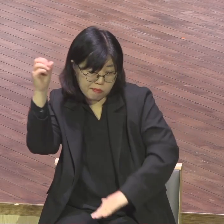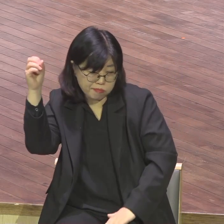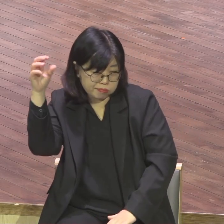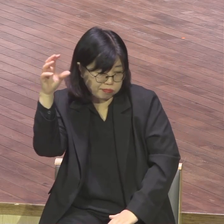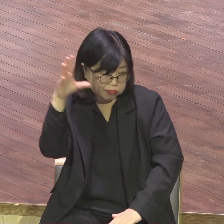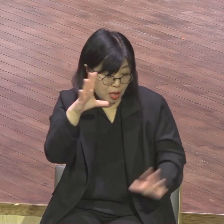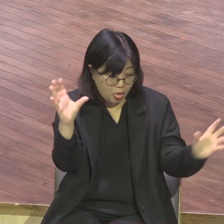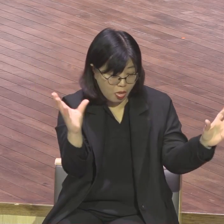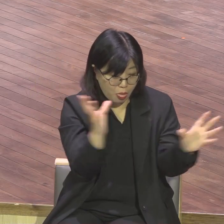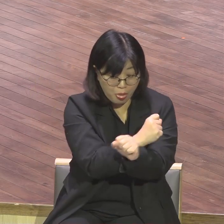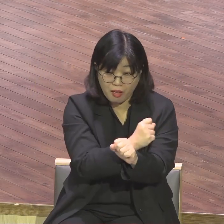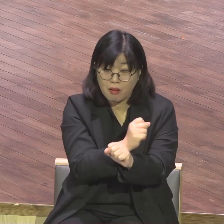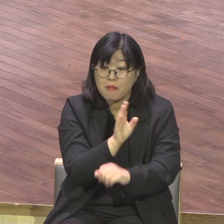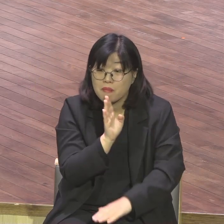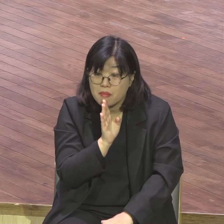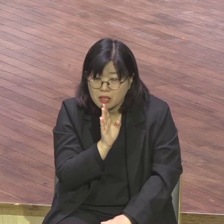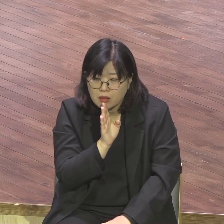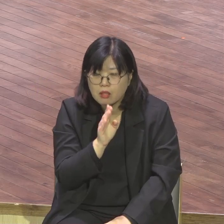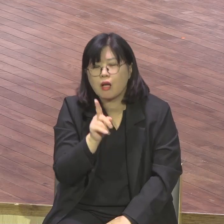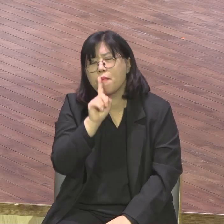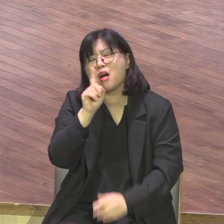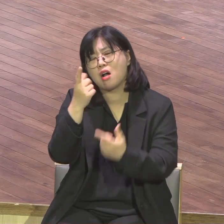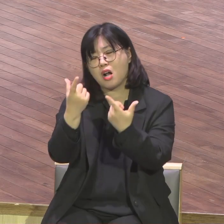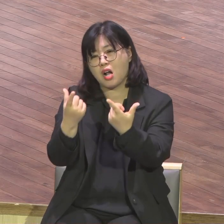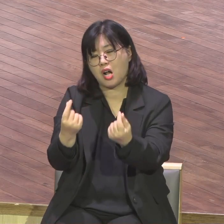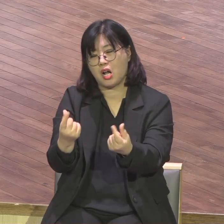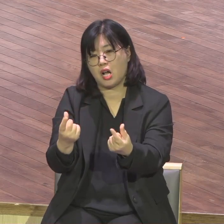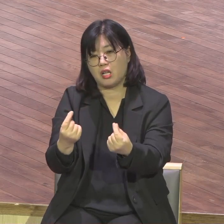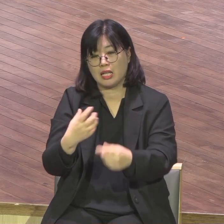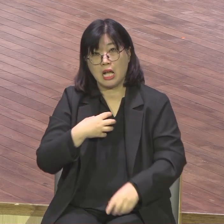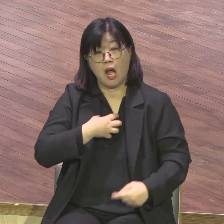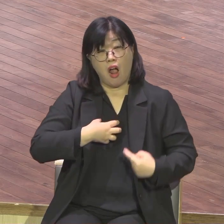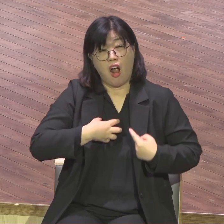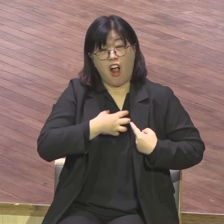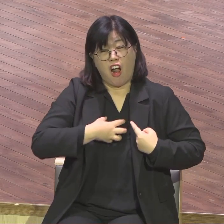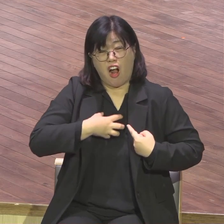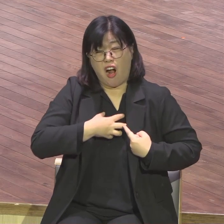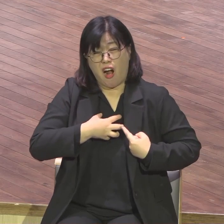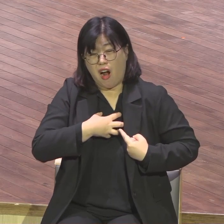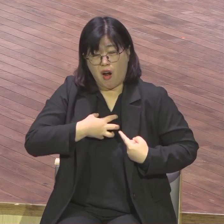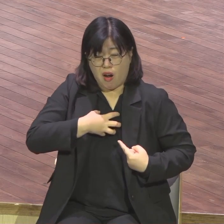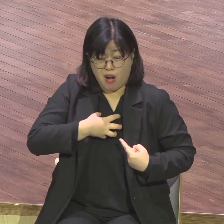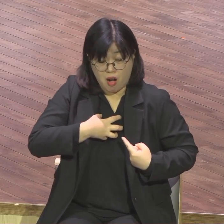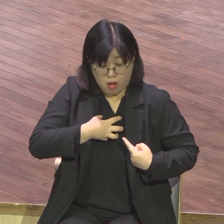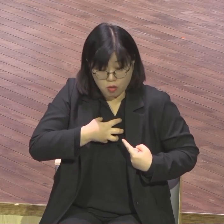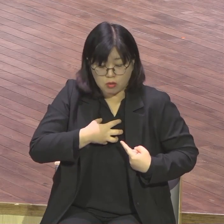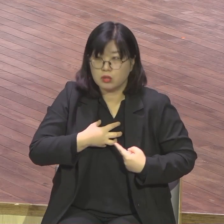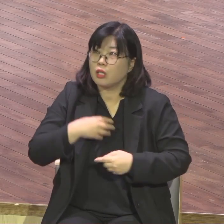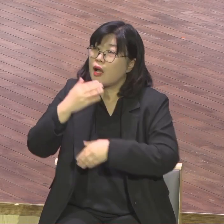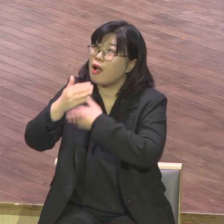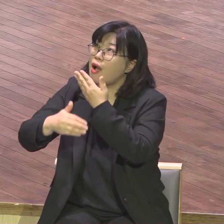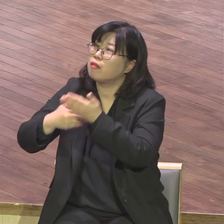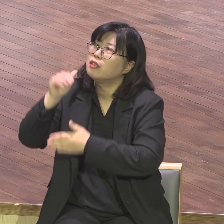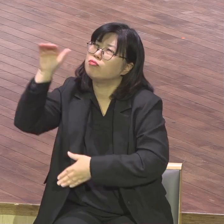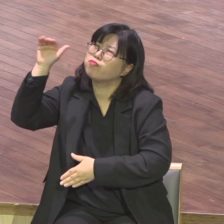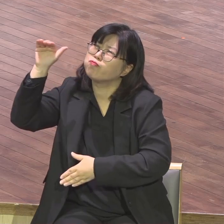딱 비춰버리면, 그리스도를 누리게 되면, 그 이름을 기도하게 되면 다 사라져